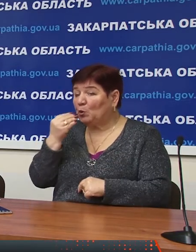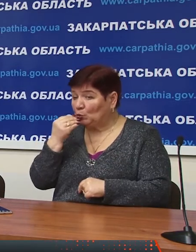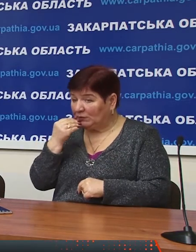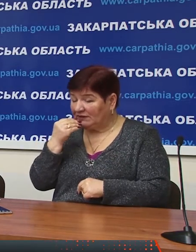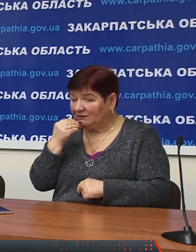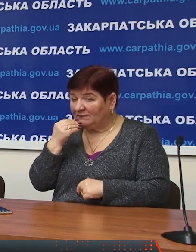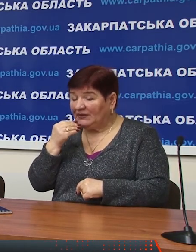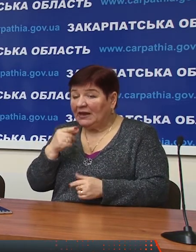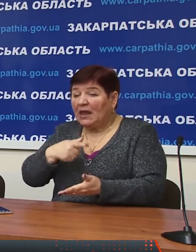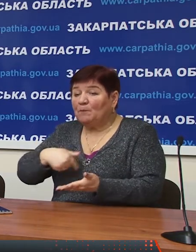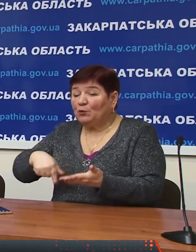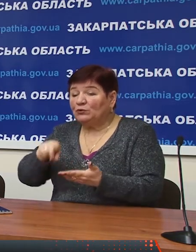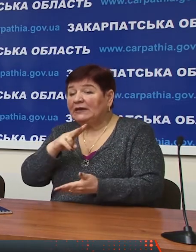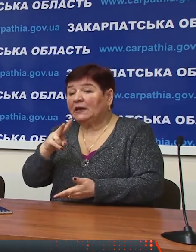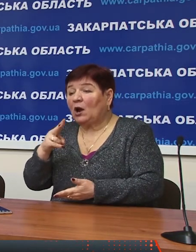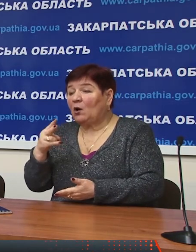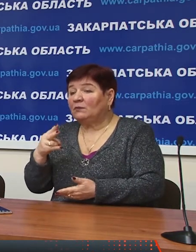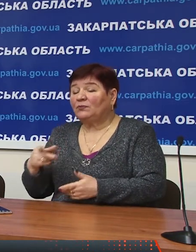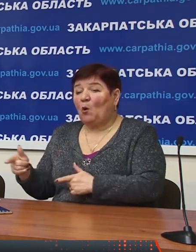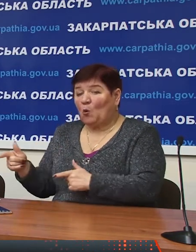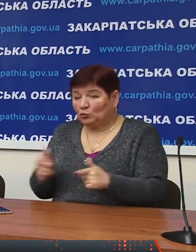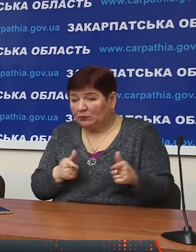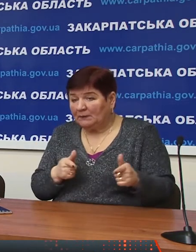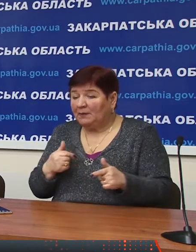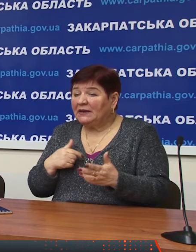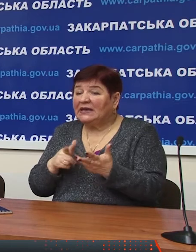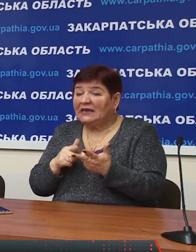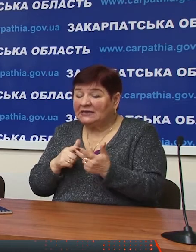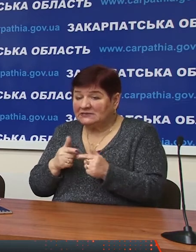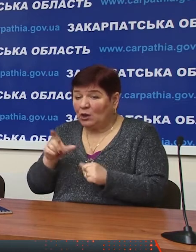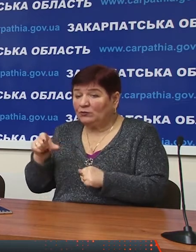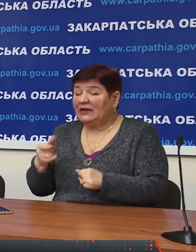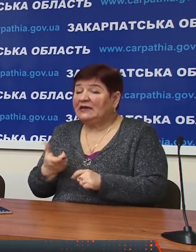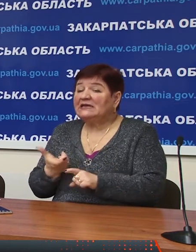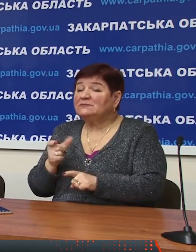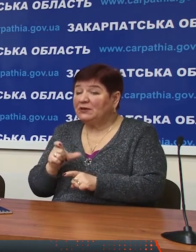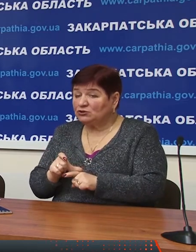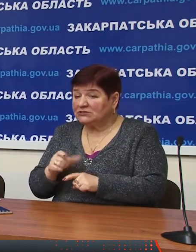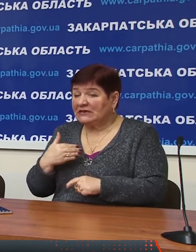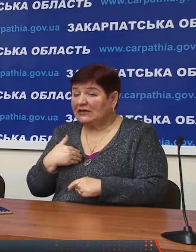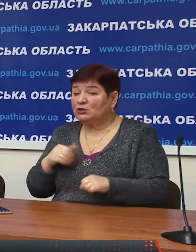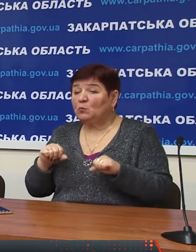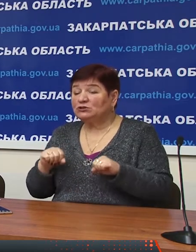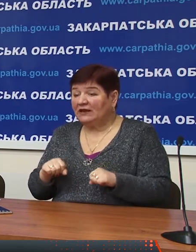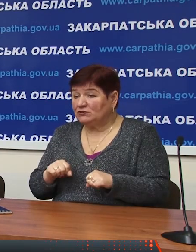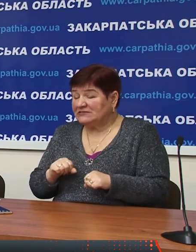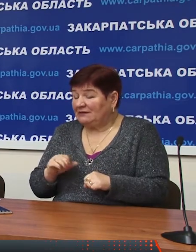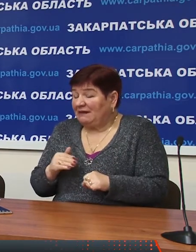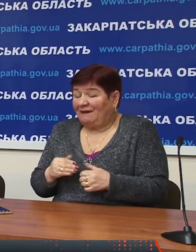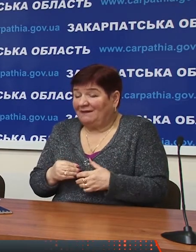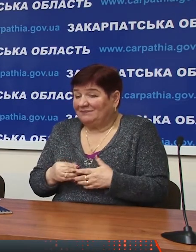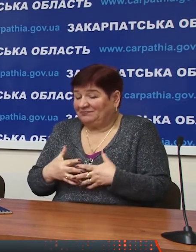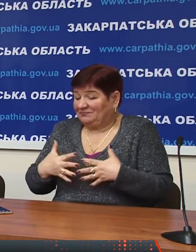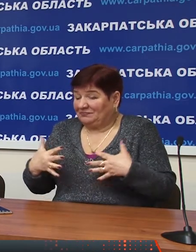і блюд, які ми там годуємо, тому що ми розуміємо, що кількість людей збільшується, а наші можливості не безмежні. Тому ми